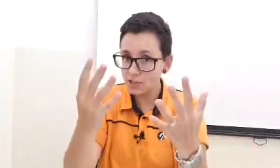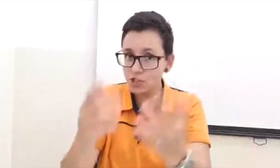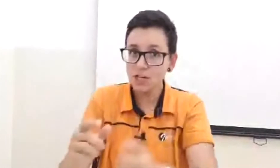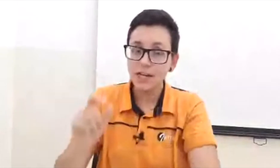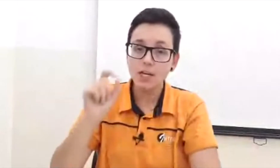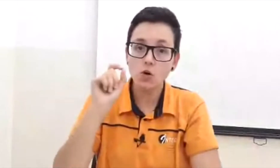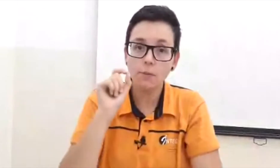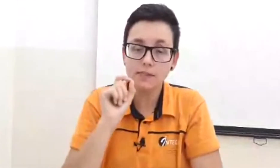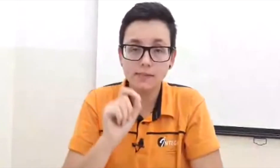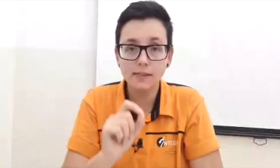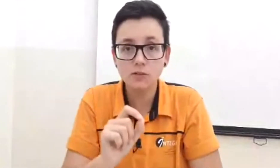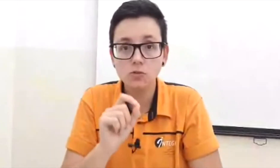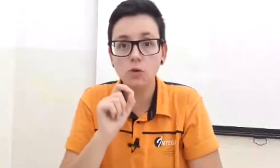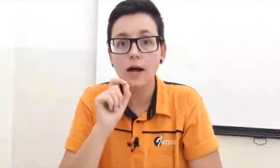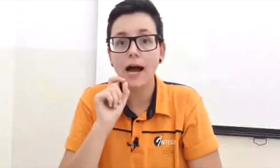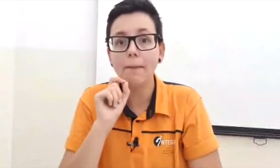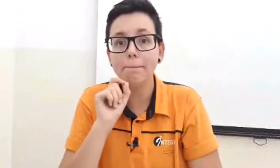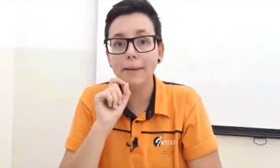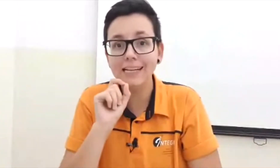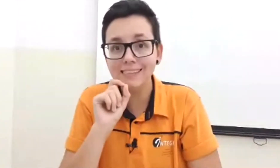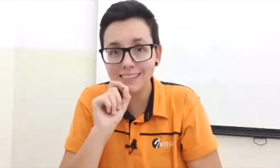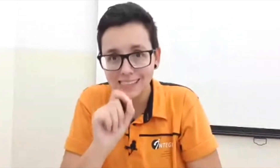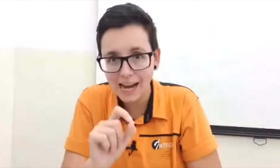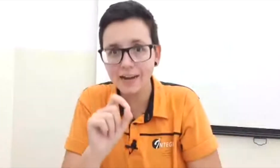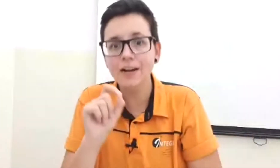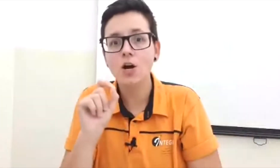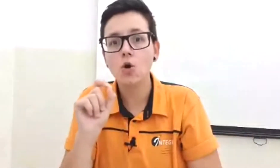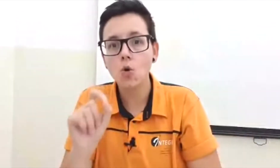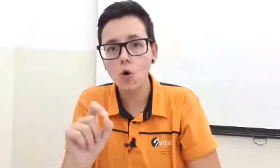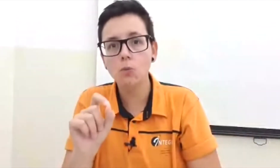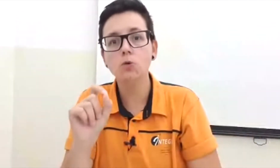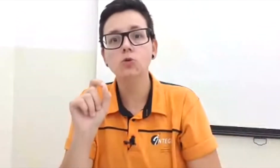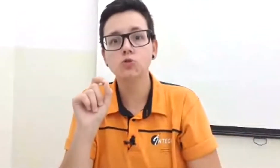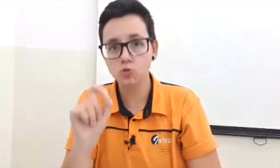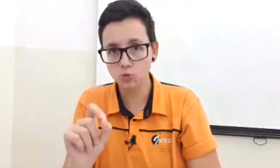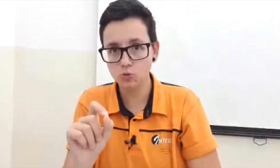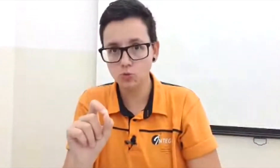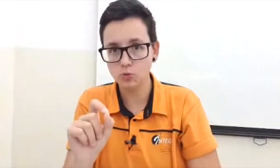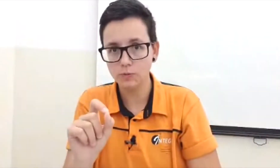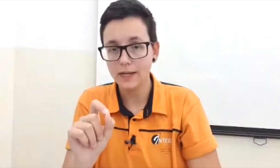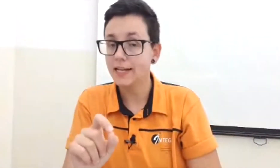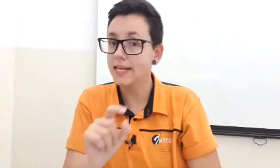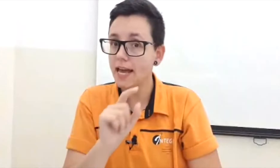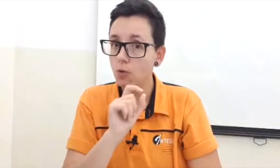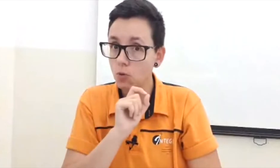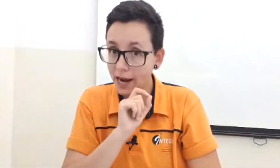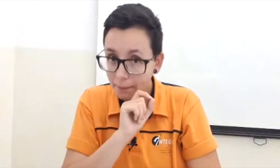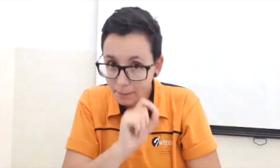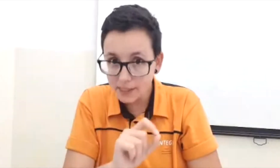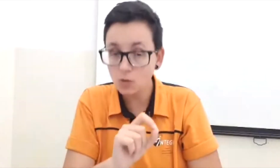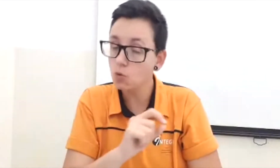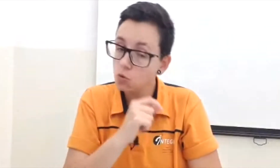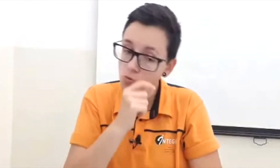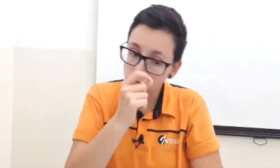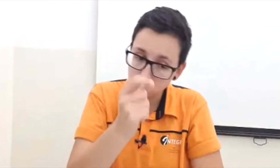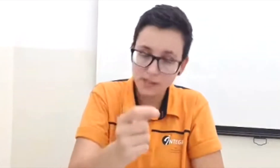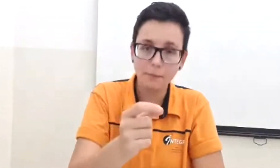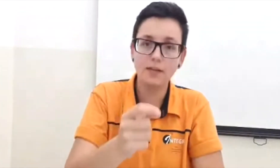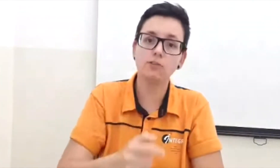mente e começando a pensar como surdo, que é um caminho, um dos caminhos para